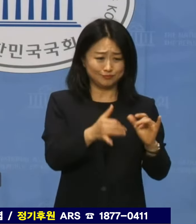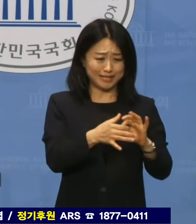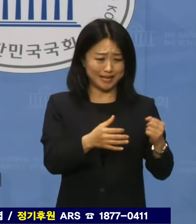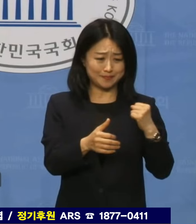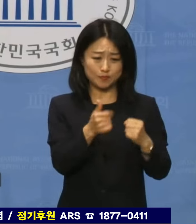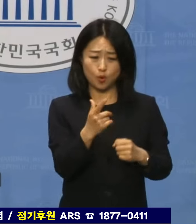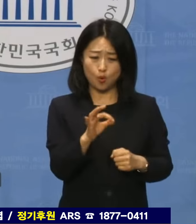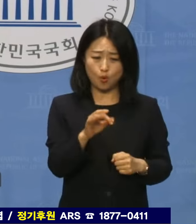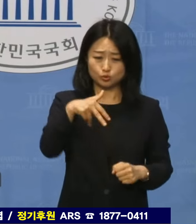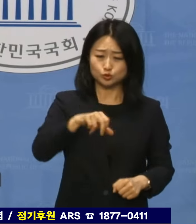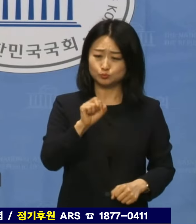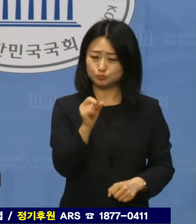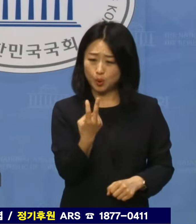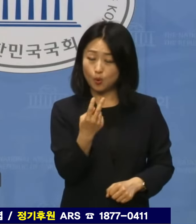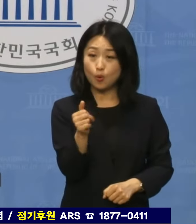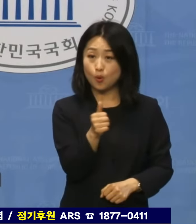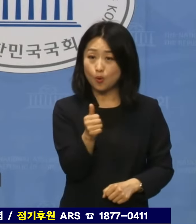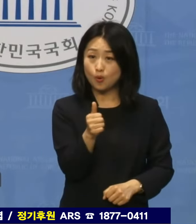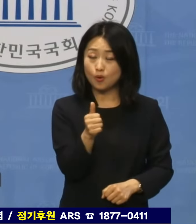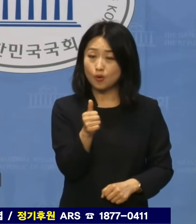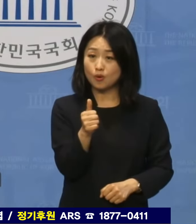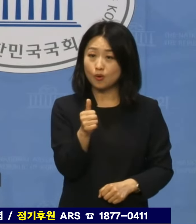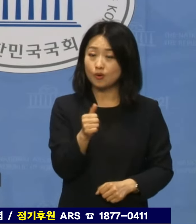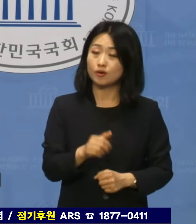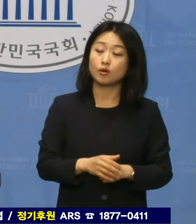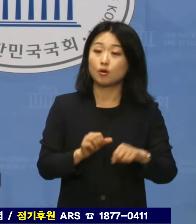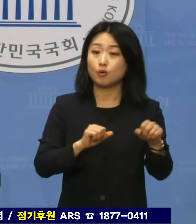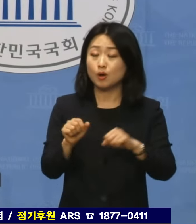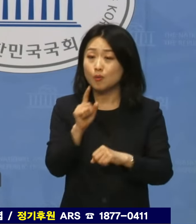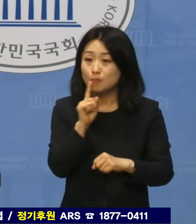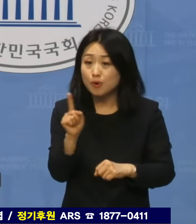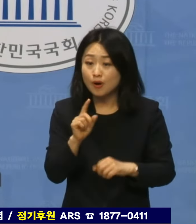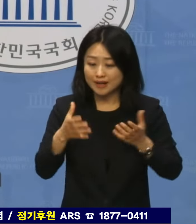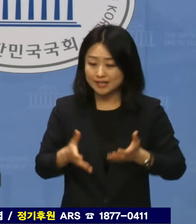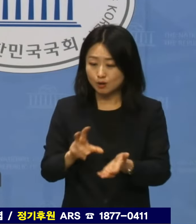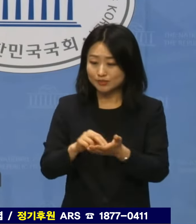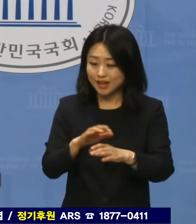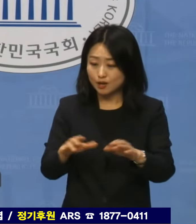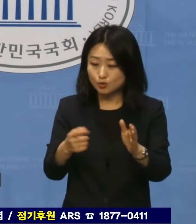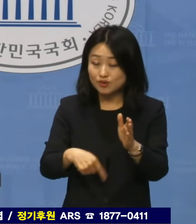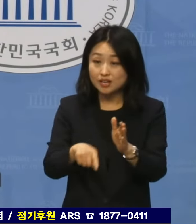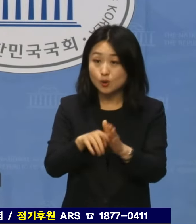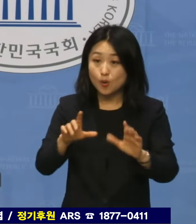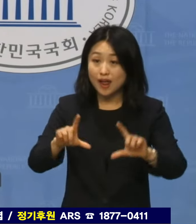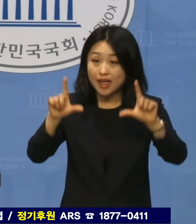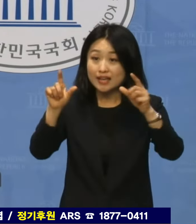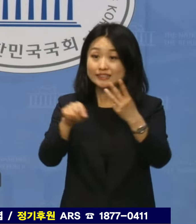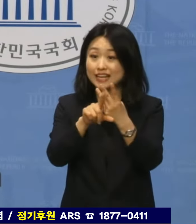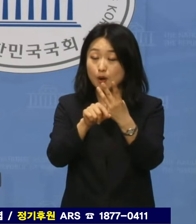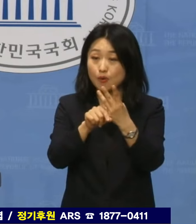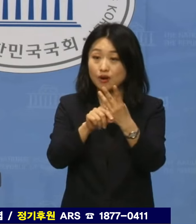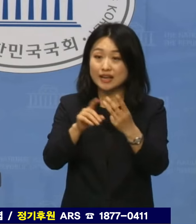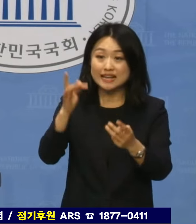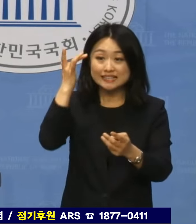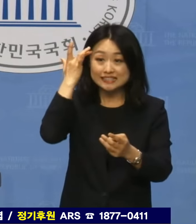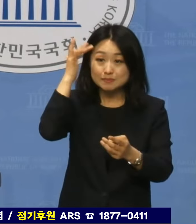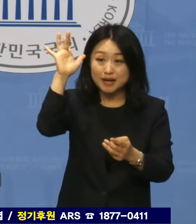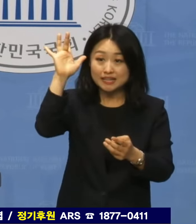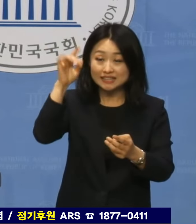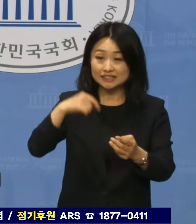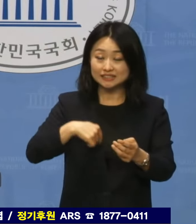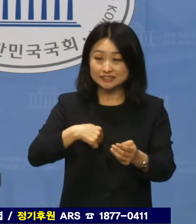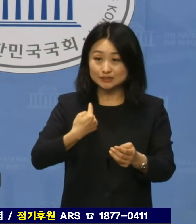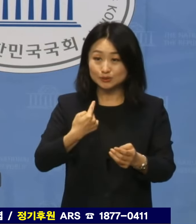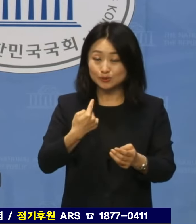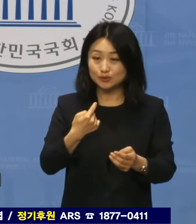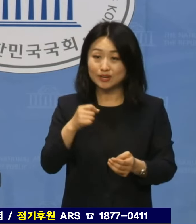소속 홍준표 대구시장도 가세했습니다. 저출생 대책으로 올해 3월부터 스마트 자가 정자